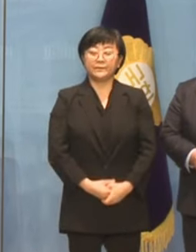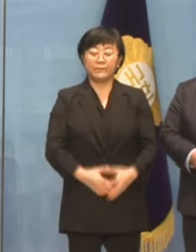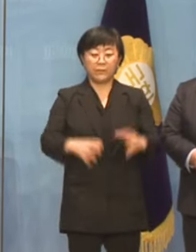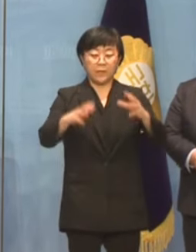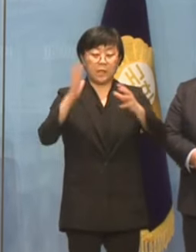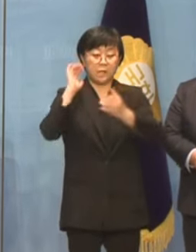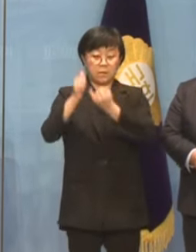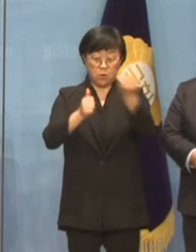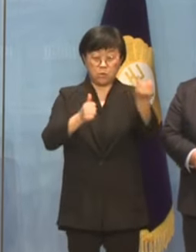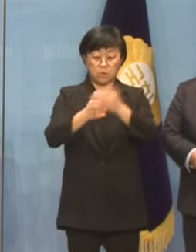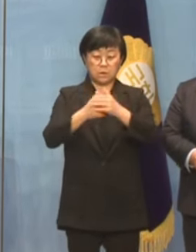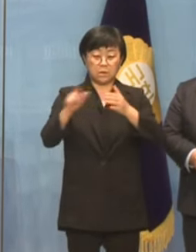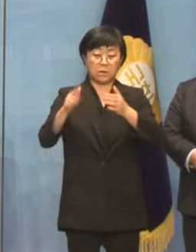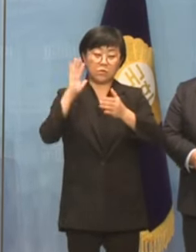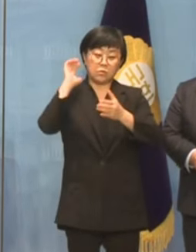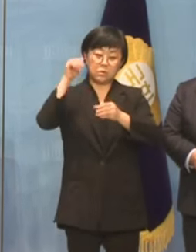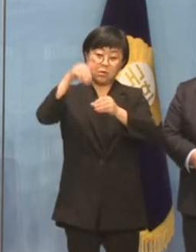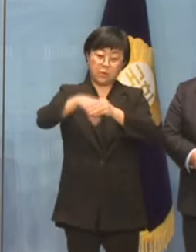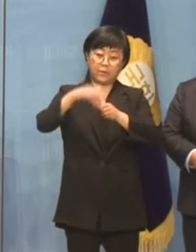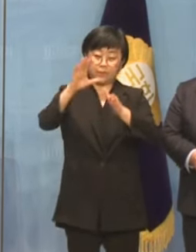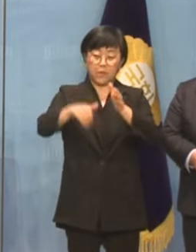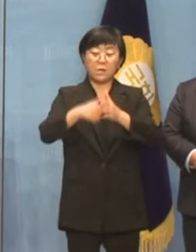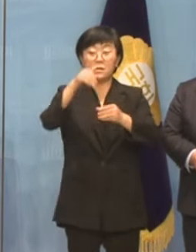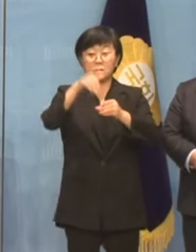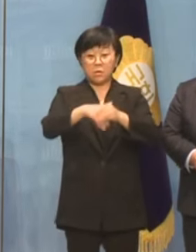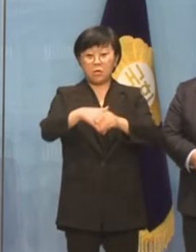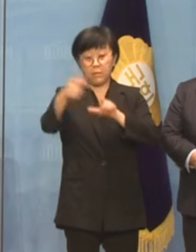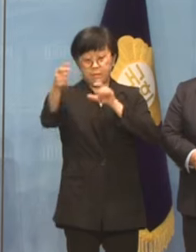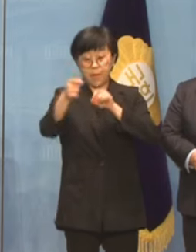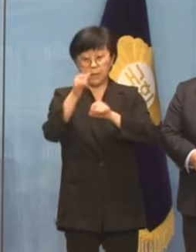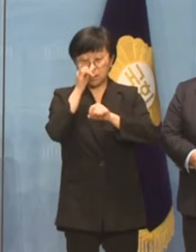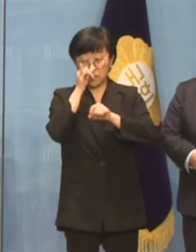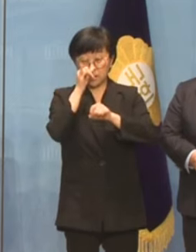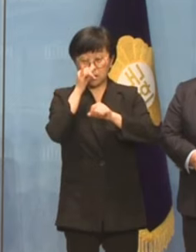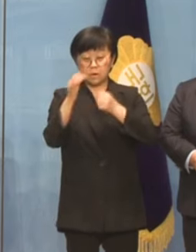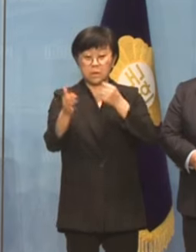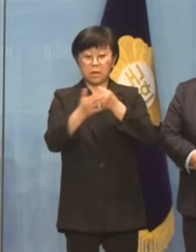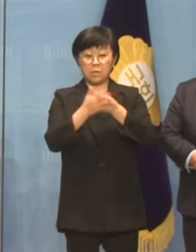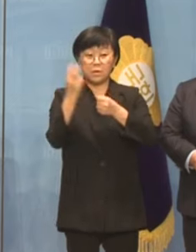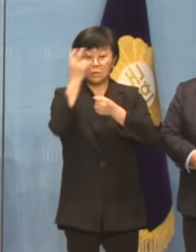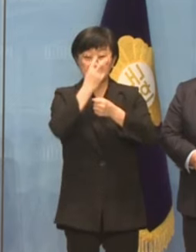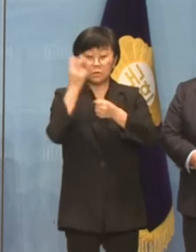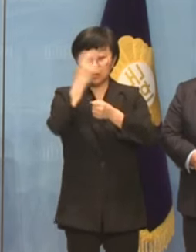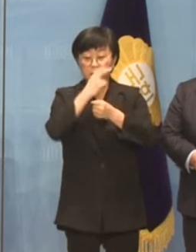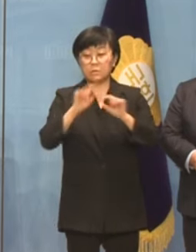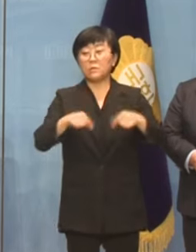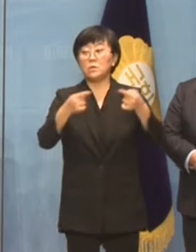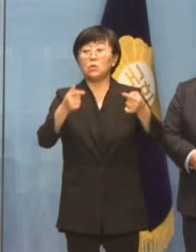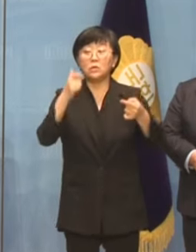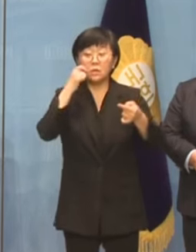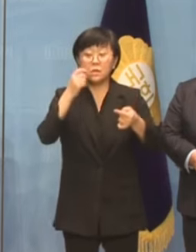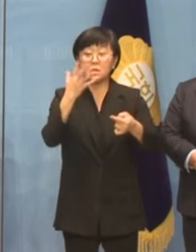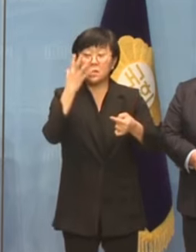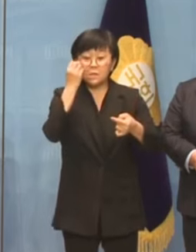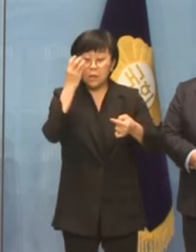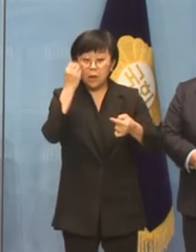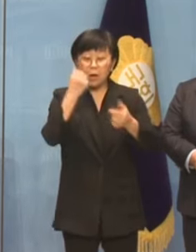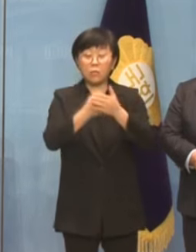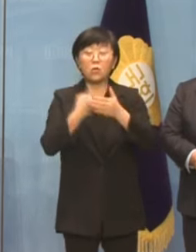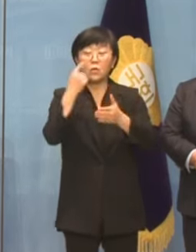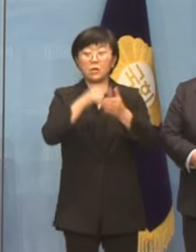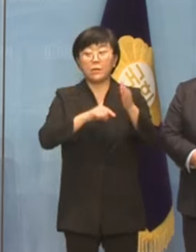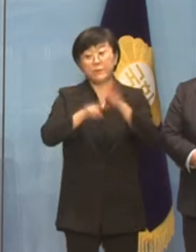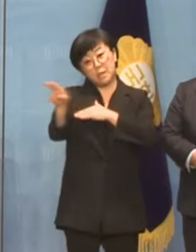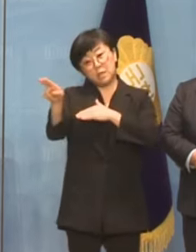김건희 여사는 대통령 선거 시기엔 선거가 임박했으니 조사를 받을 수 없다는 이상한 논리로